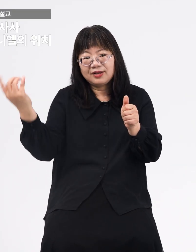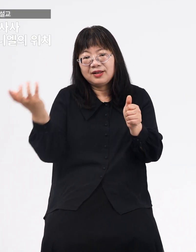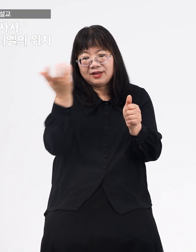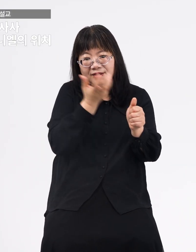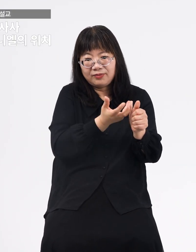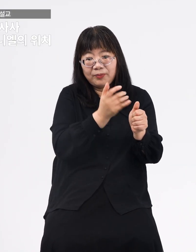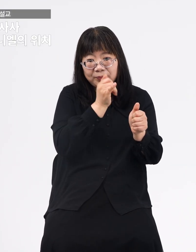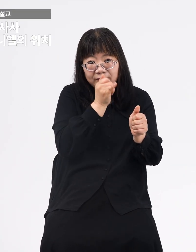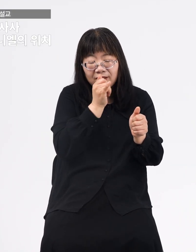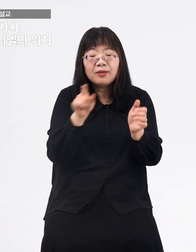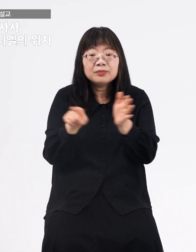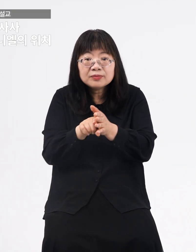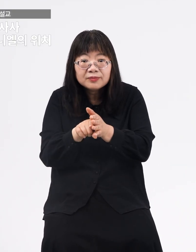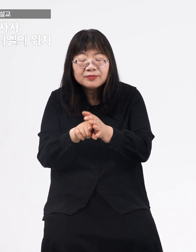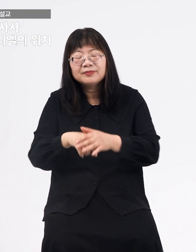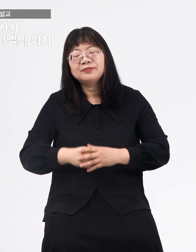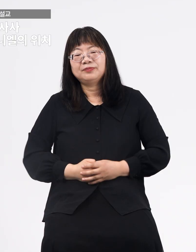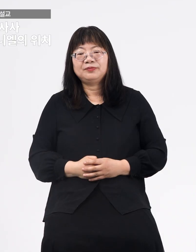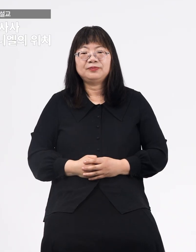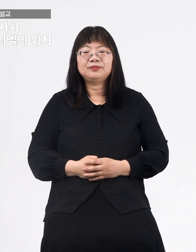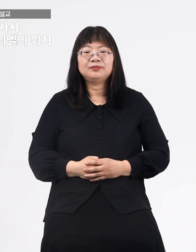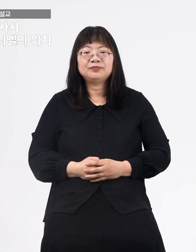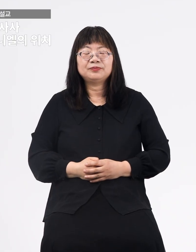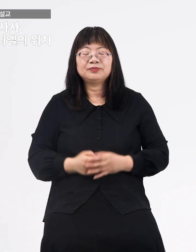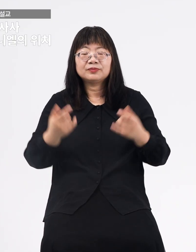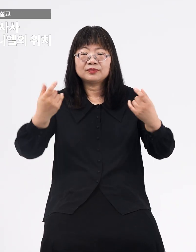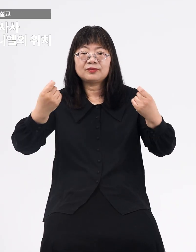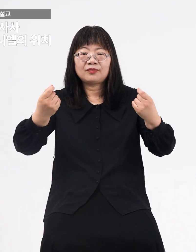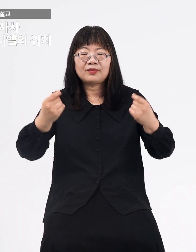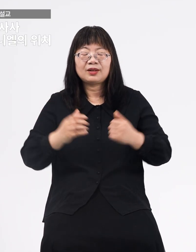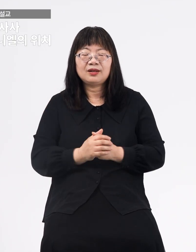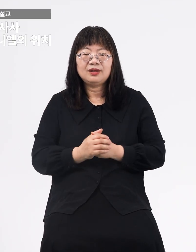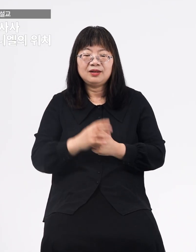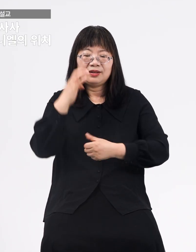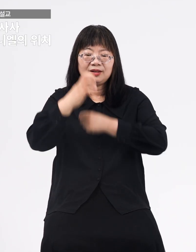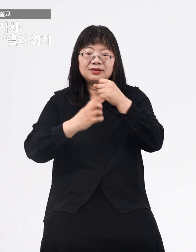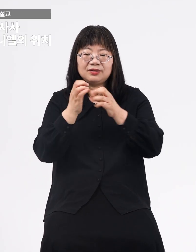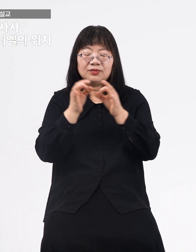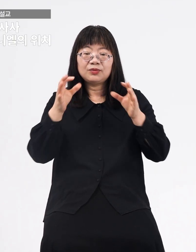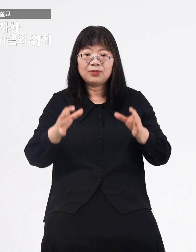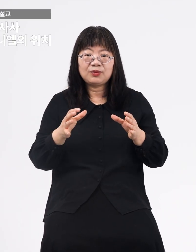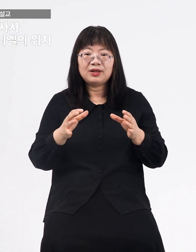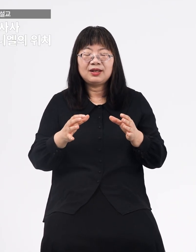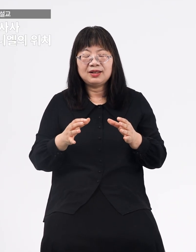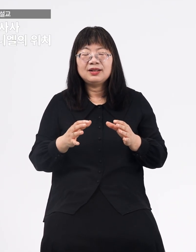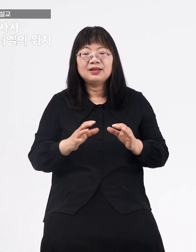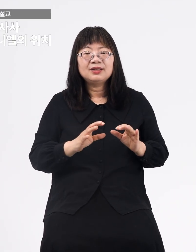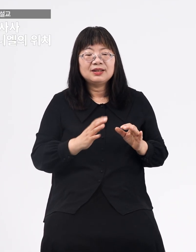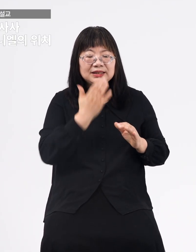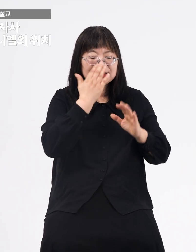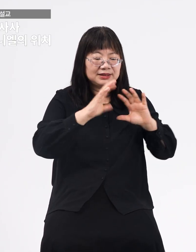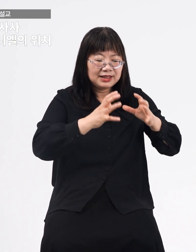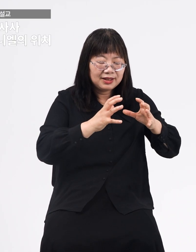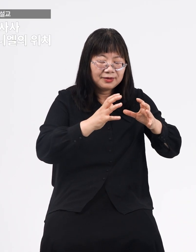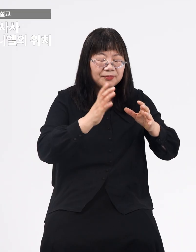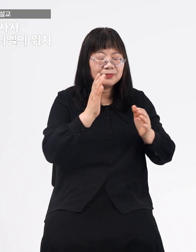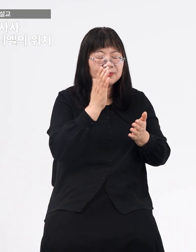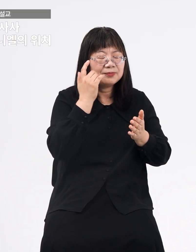시작합니다. 믿습니까? 이렇게 40년 동안 이 땅은 평안해지나